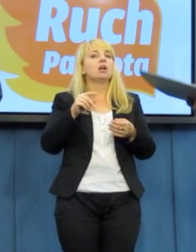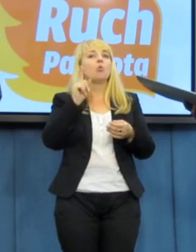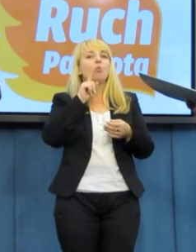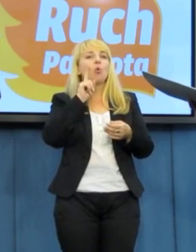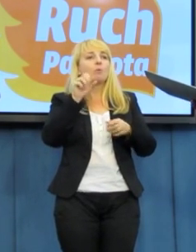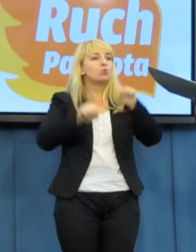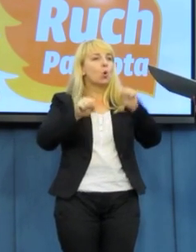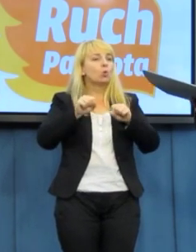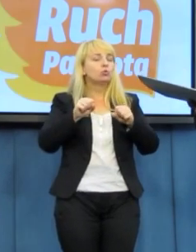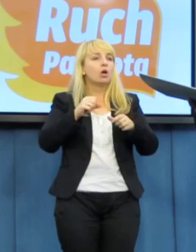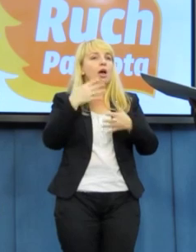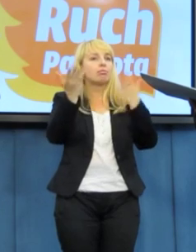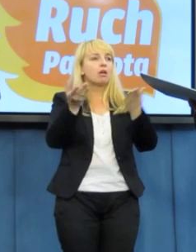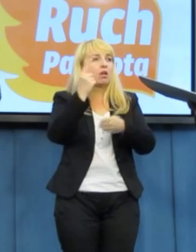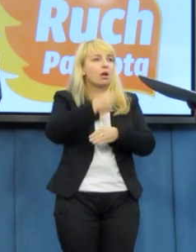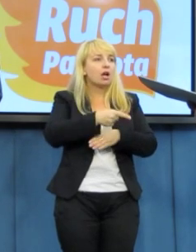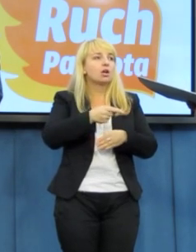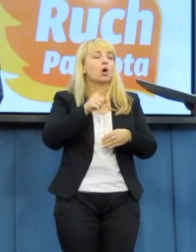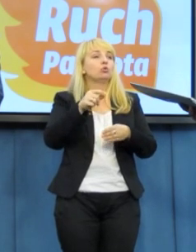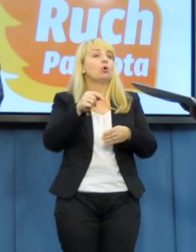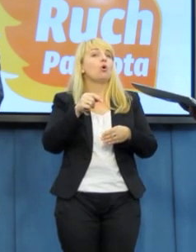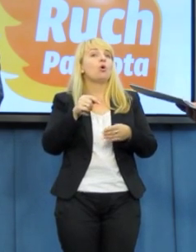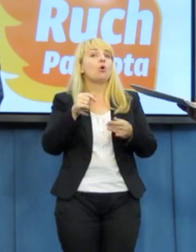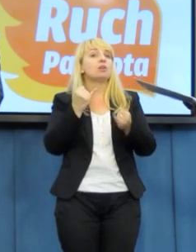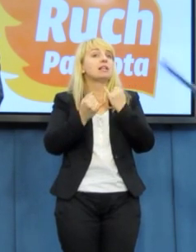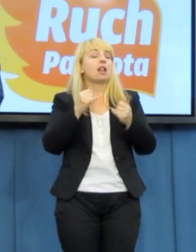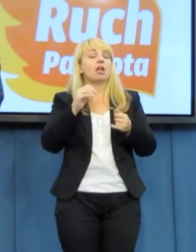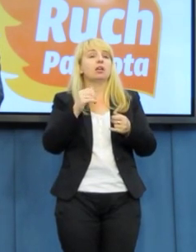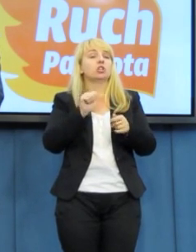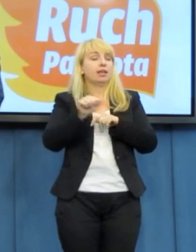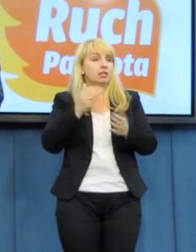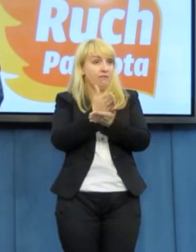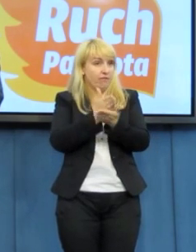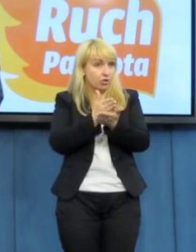jest praktykującą osobą, czy nie jest praktykującą osobą. Od tego zależą